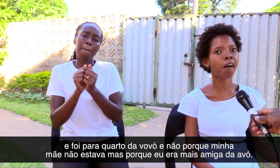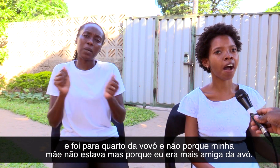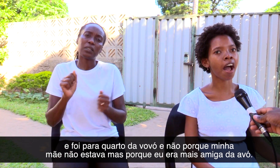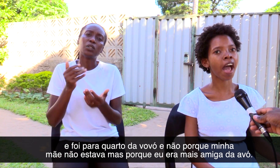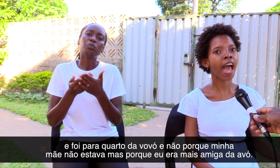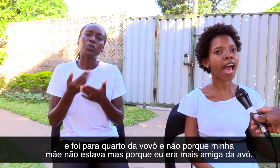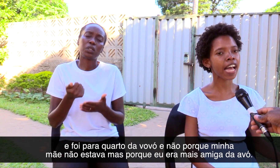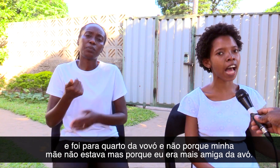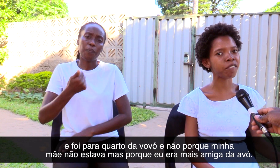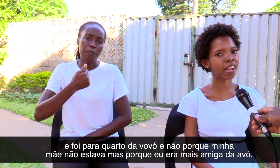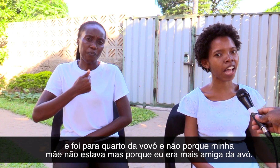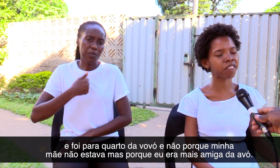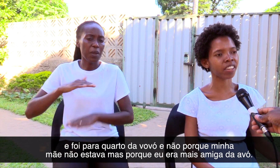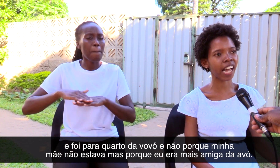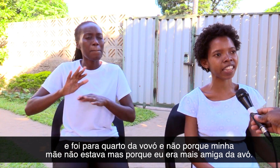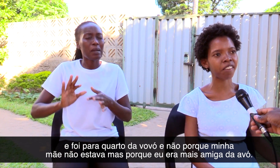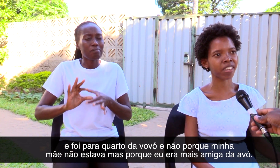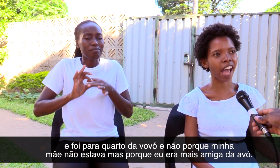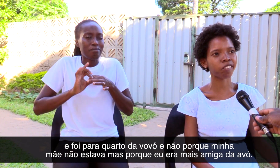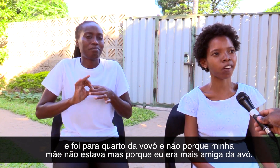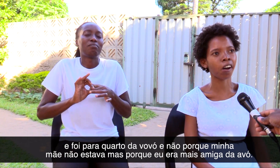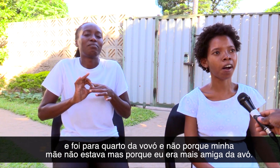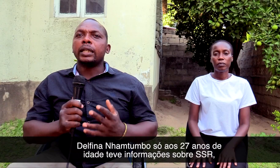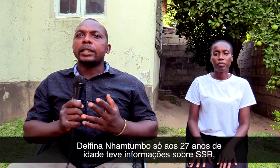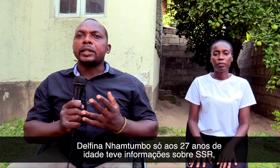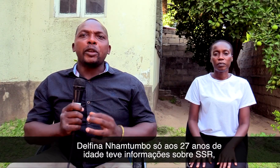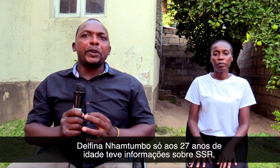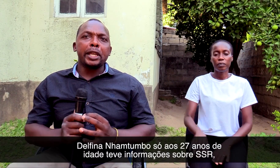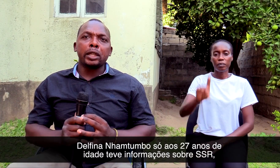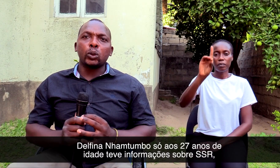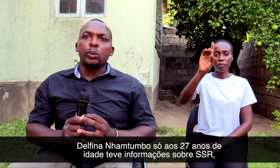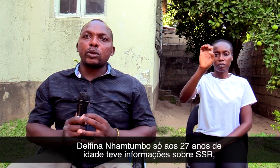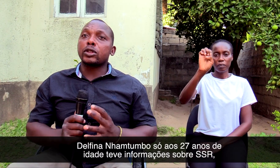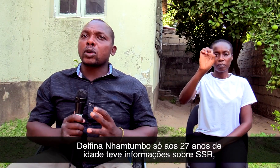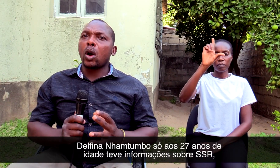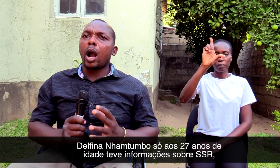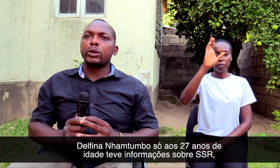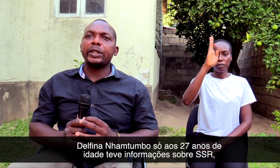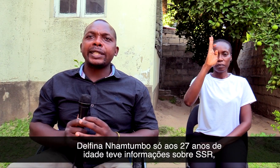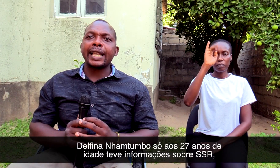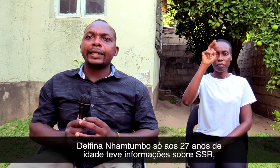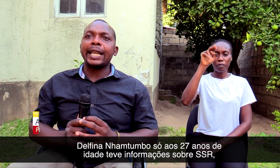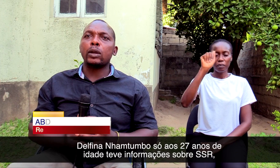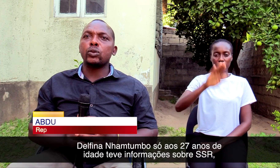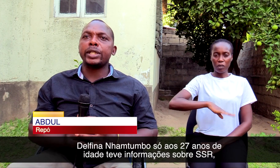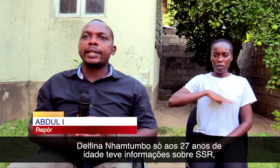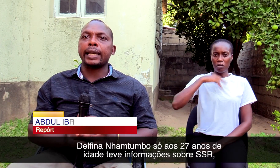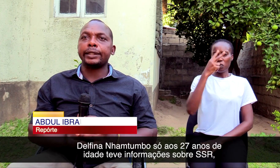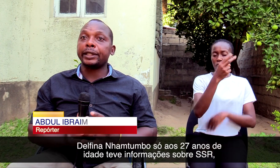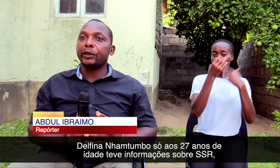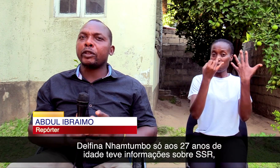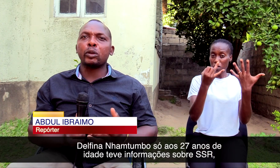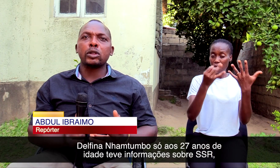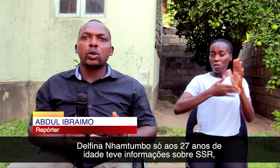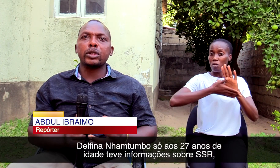eu era mais amiga da minha avó. Delfina Nhantumbo, só aos 27 anos de